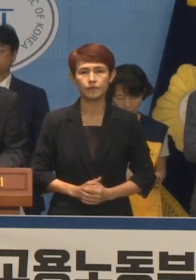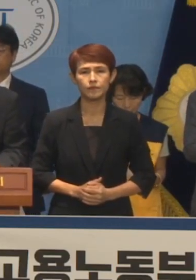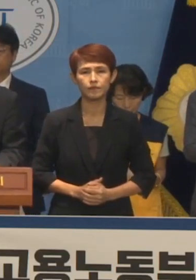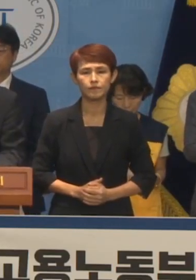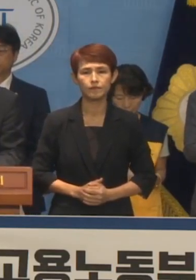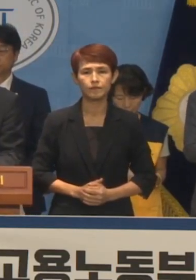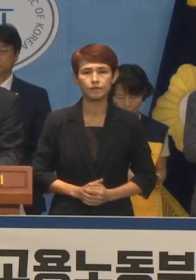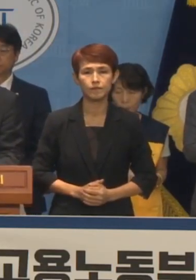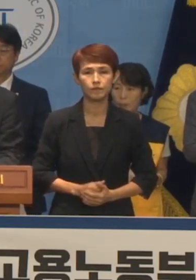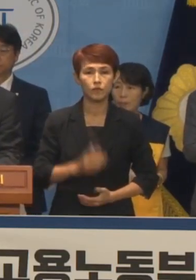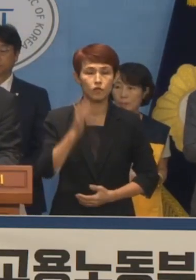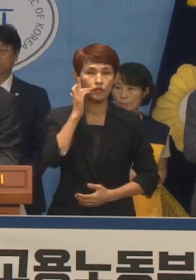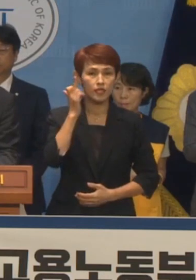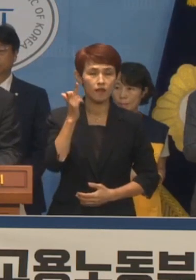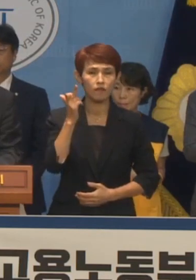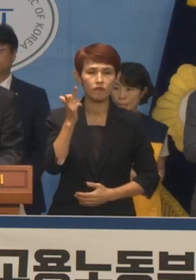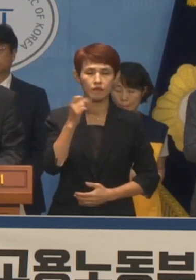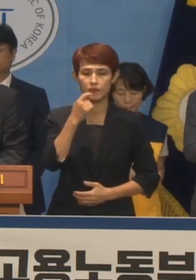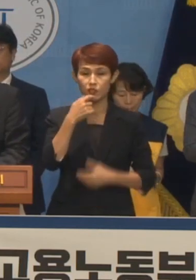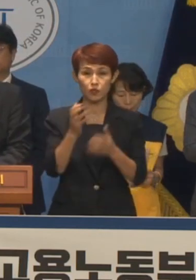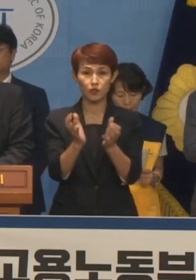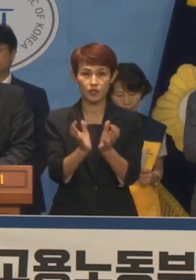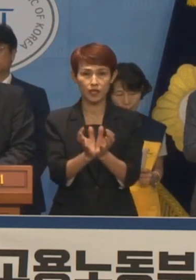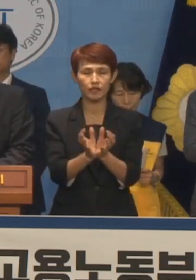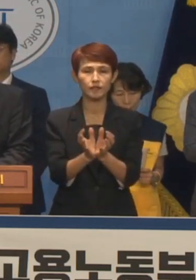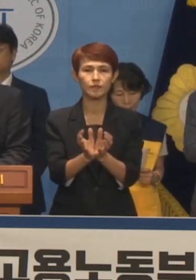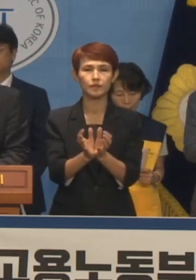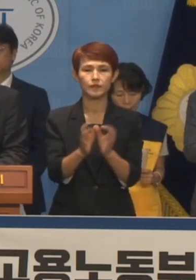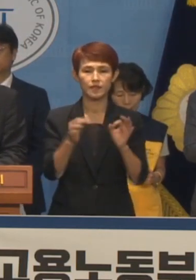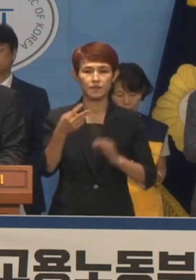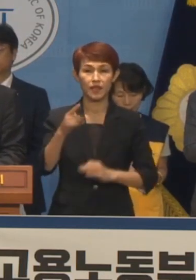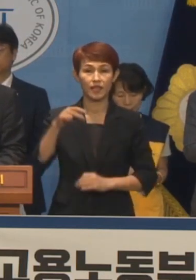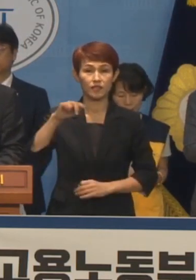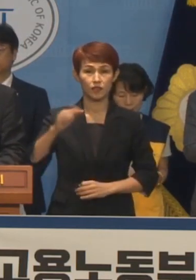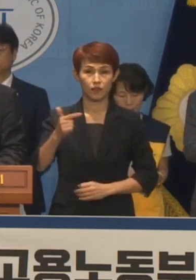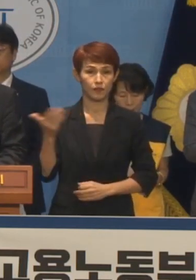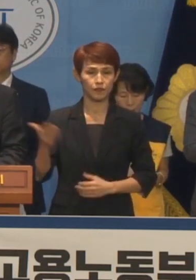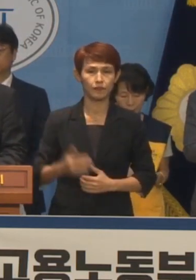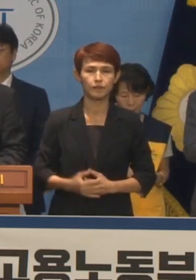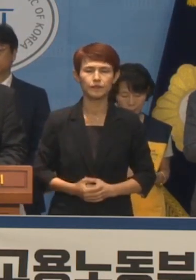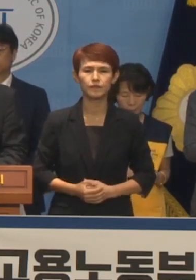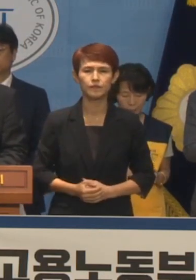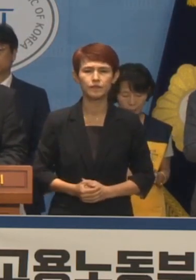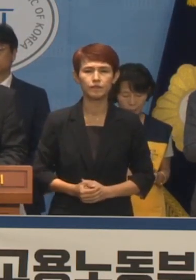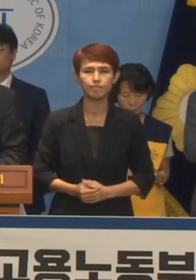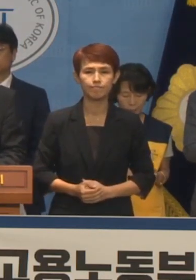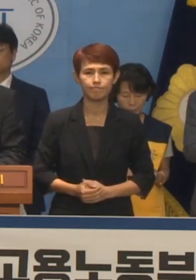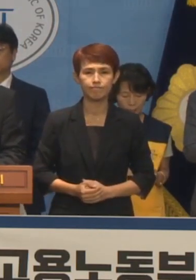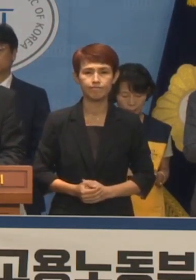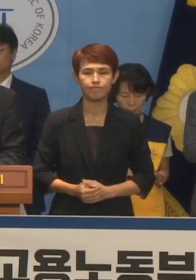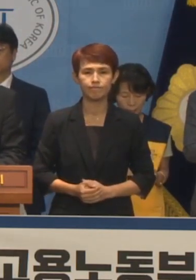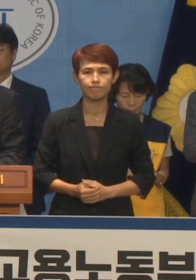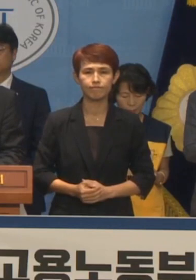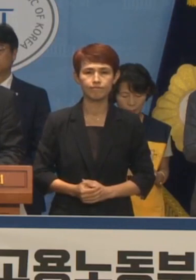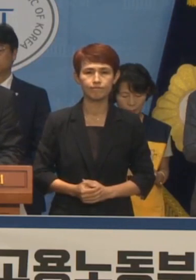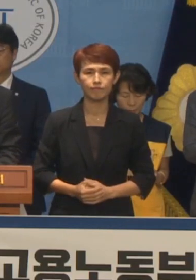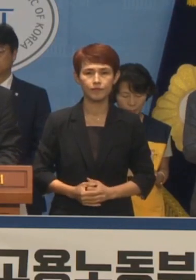네, 저는 울산 동구 더불어민주당 환노위 소속 김태선입니다. 기자회견문 낭독하도록